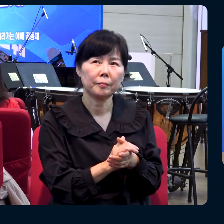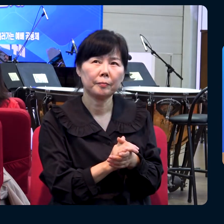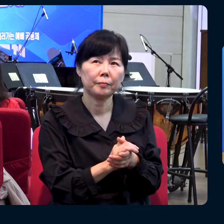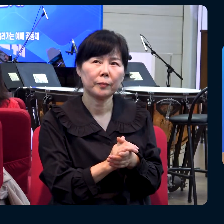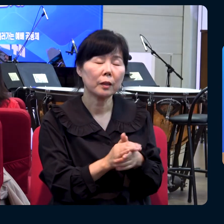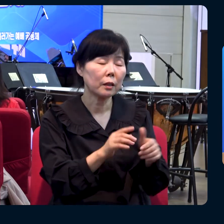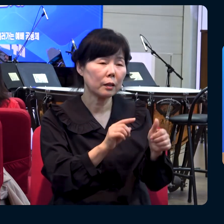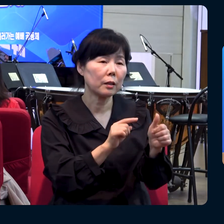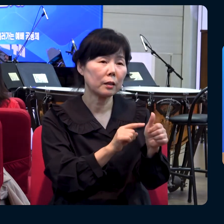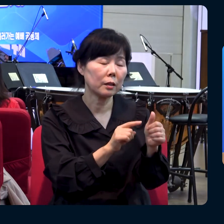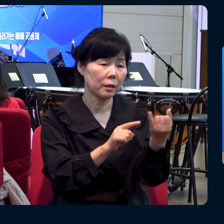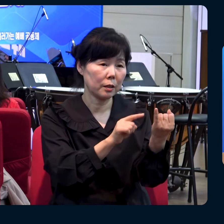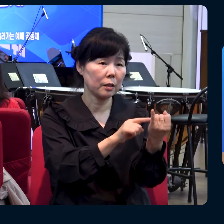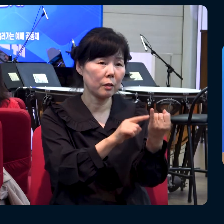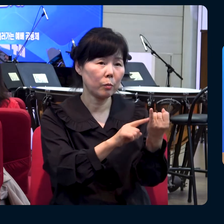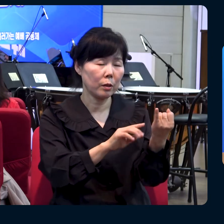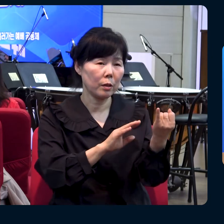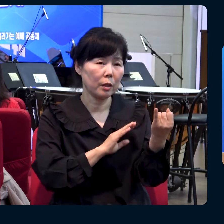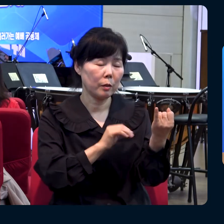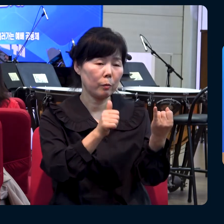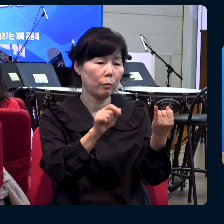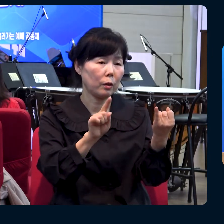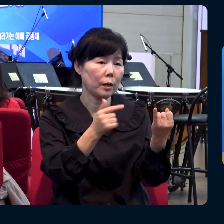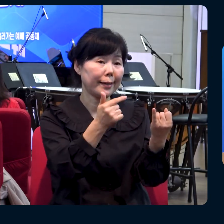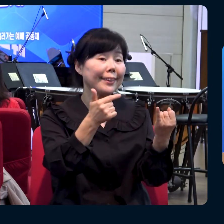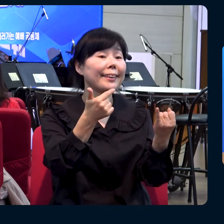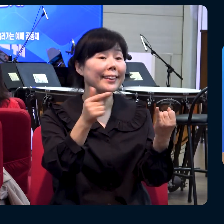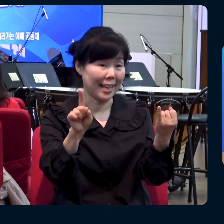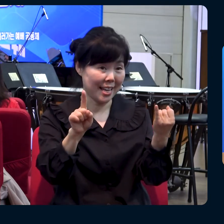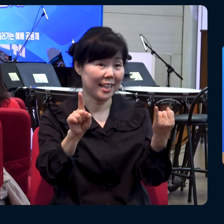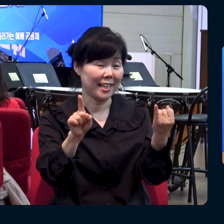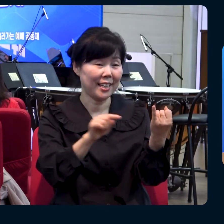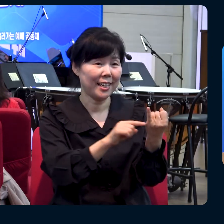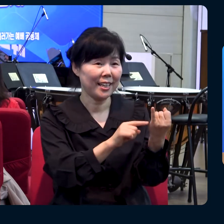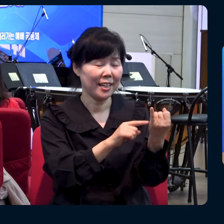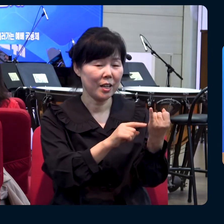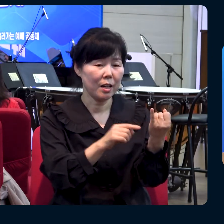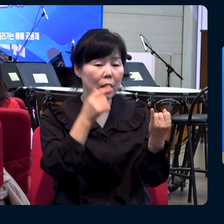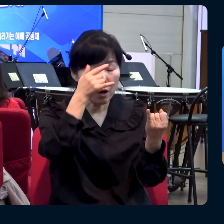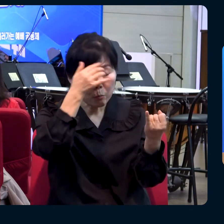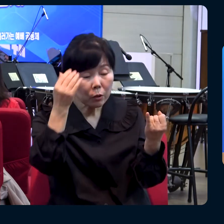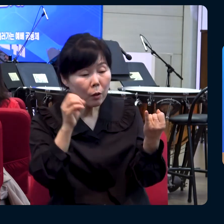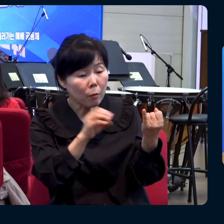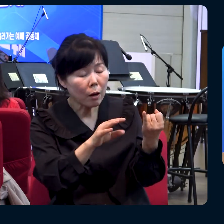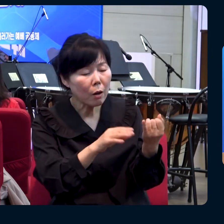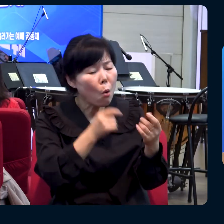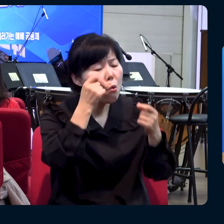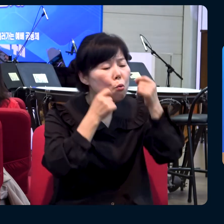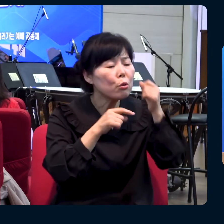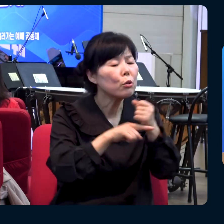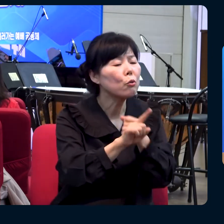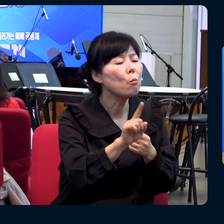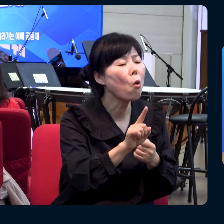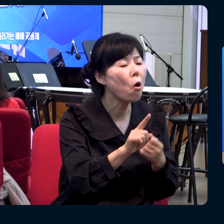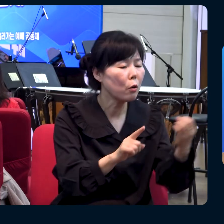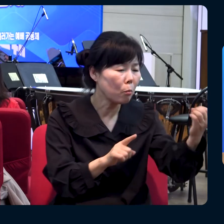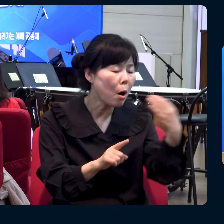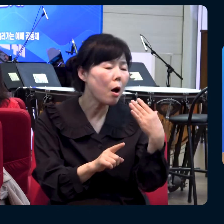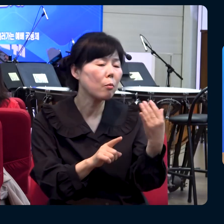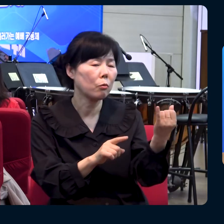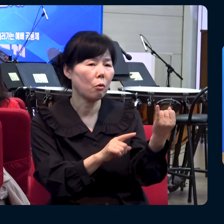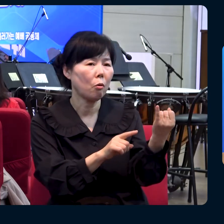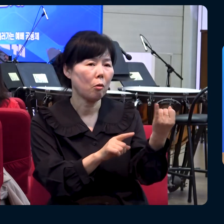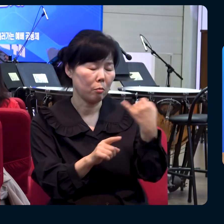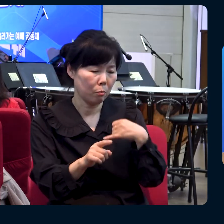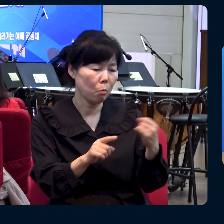나라의 여자인데 나라가 문을 열더니 할머니가 너 왜 그렇게 우냐고 물어봤어요. 나라라는 아이가 뭐라고